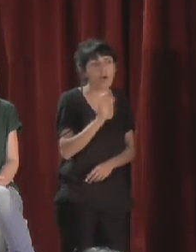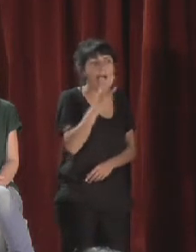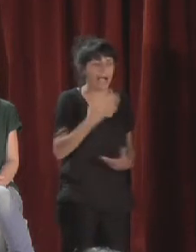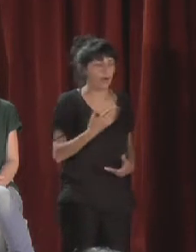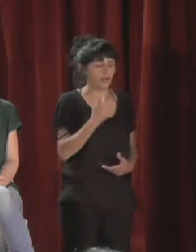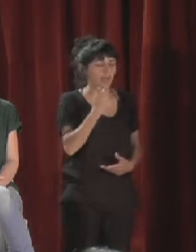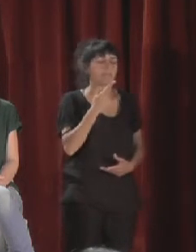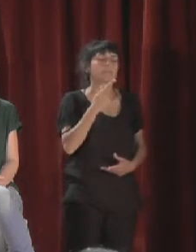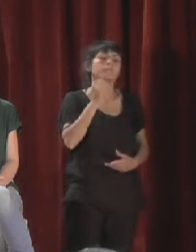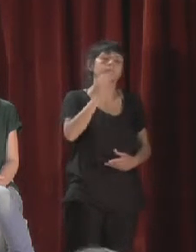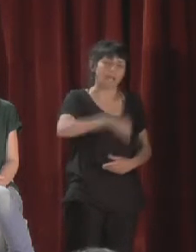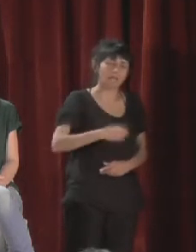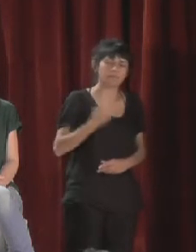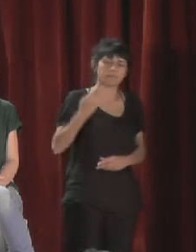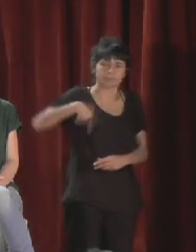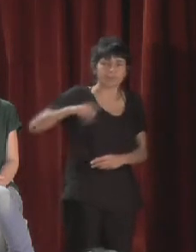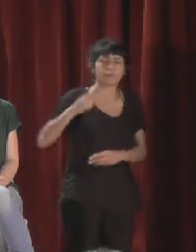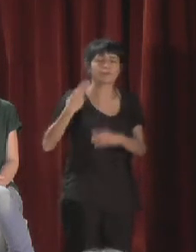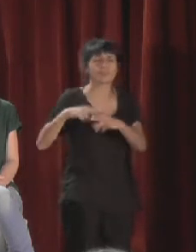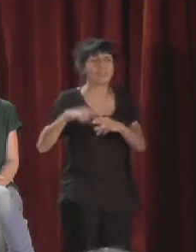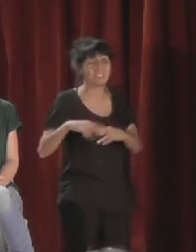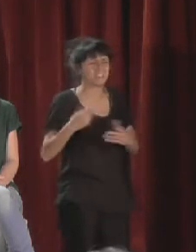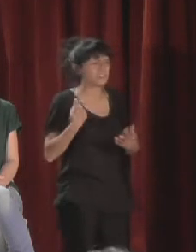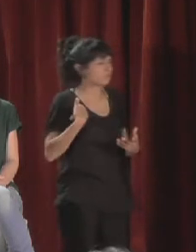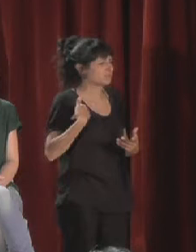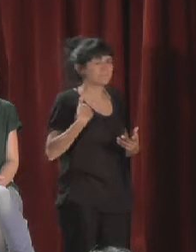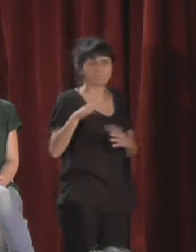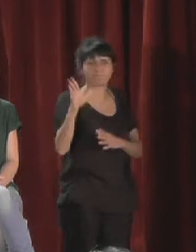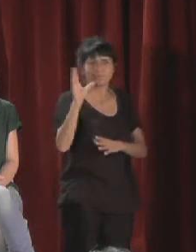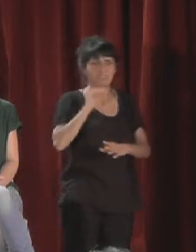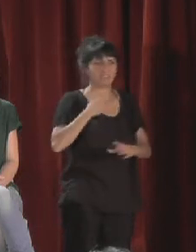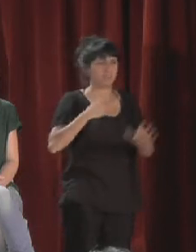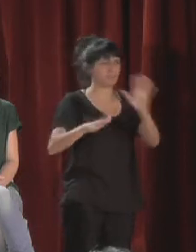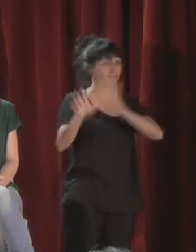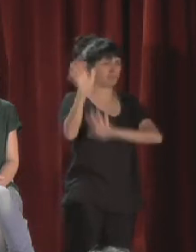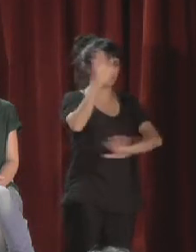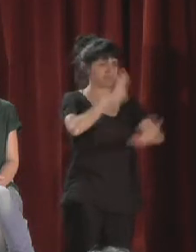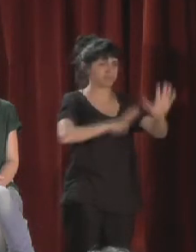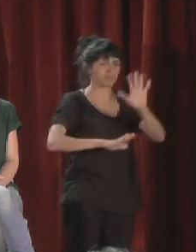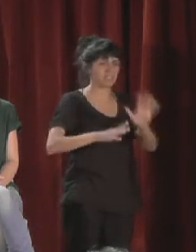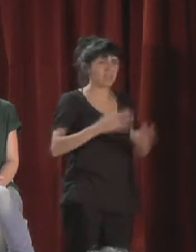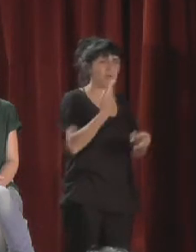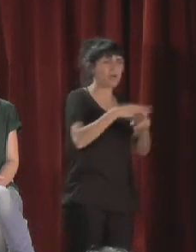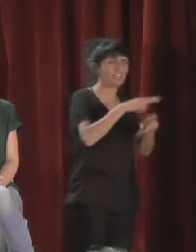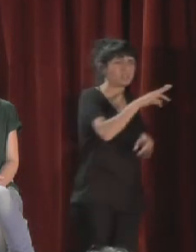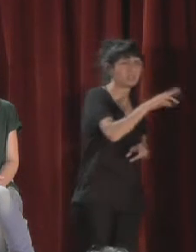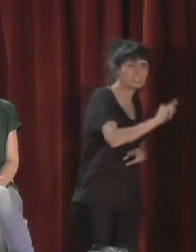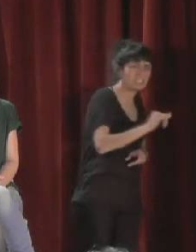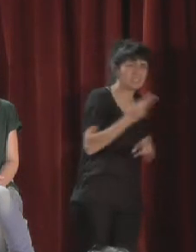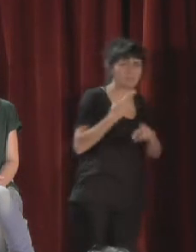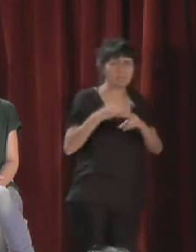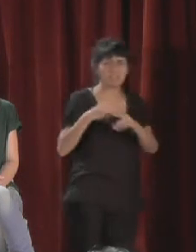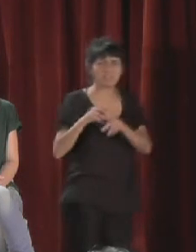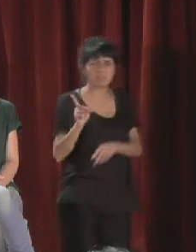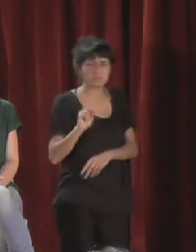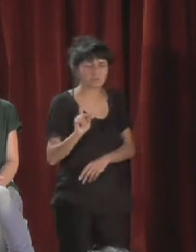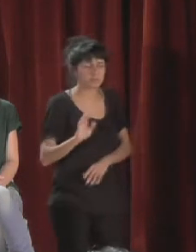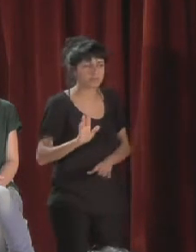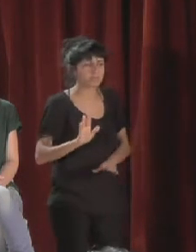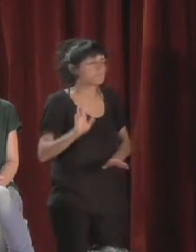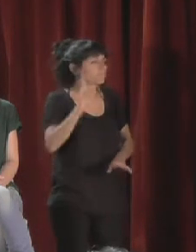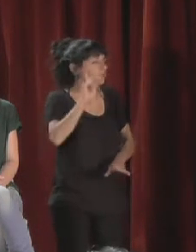eles. Eu xa non sei si somos, si non somos. Eu o que sei é que somos novas